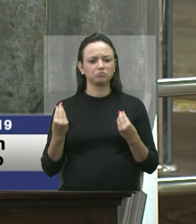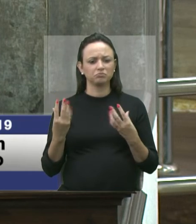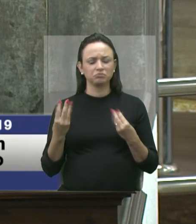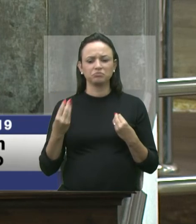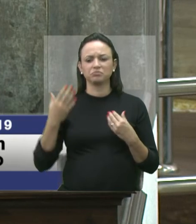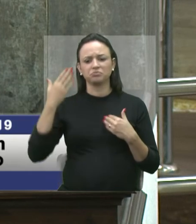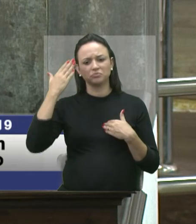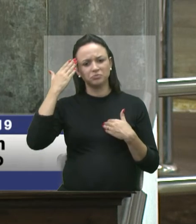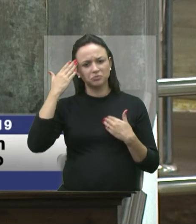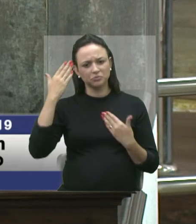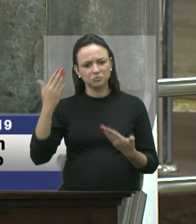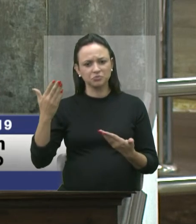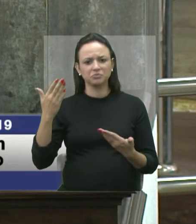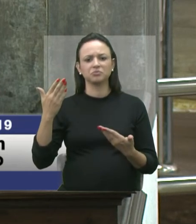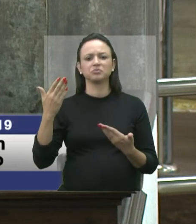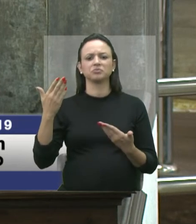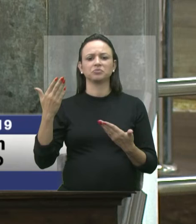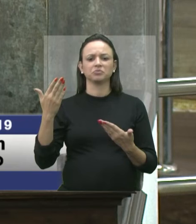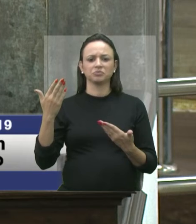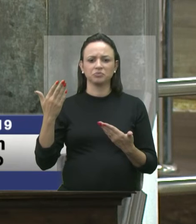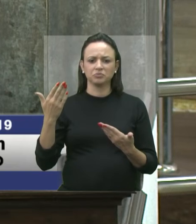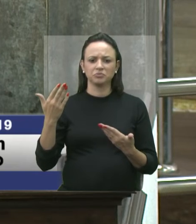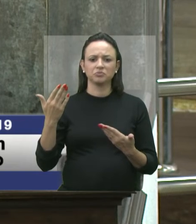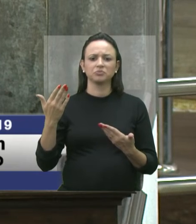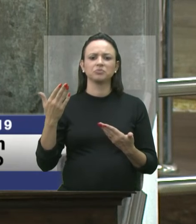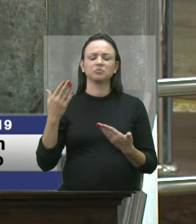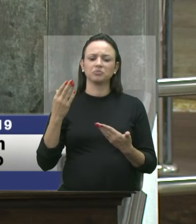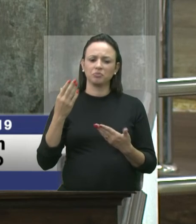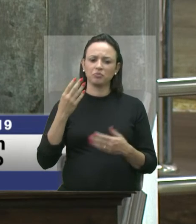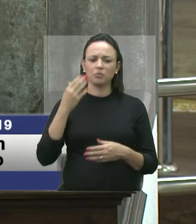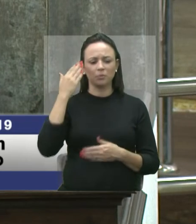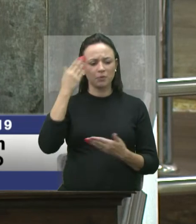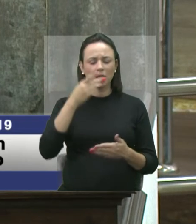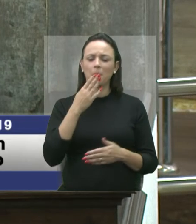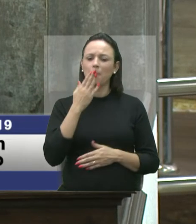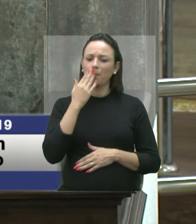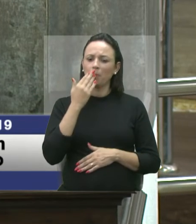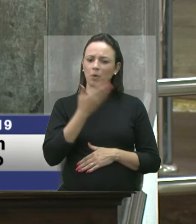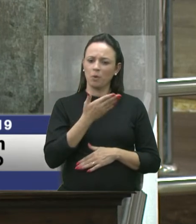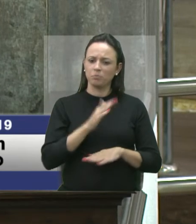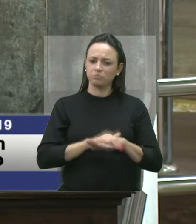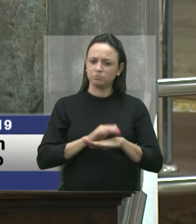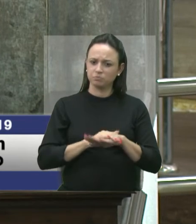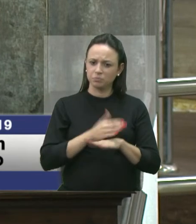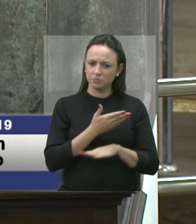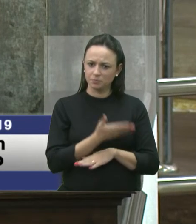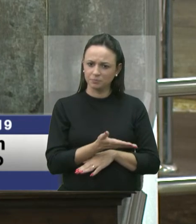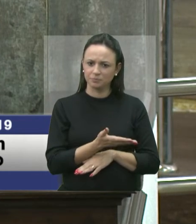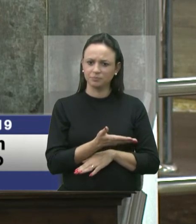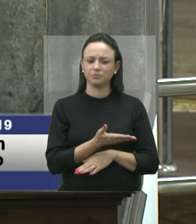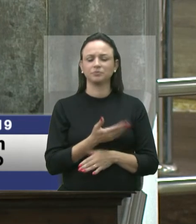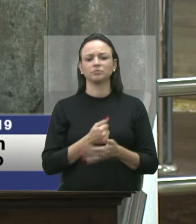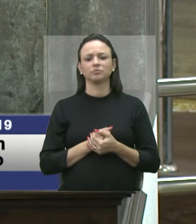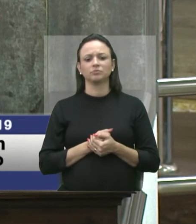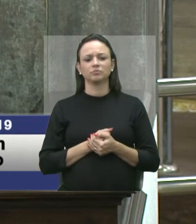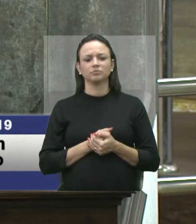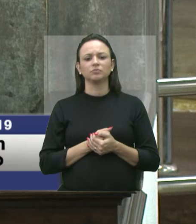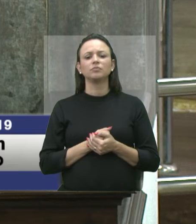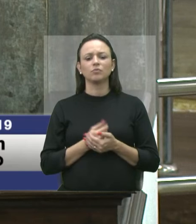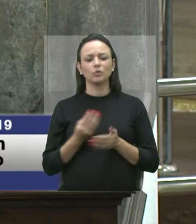imensamente grato, e quero parabenizar aqui o vereador Borgo pela iniciativa de instituir o